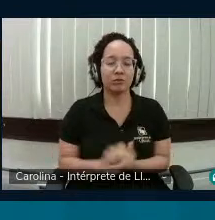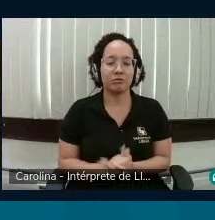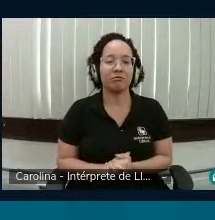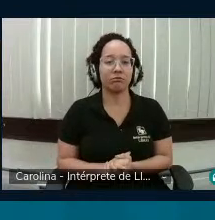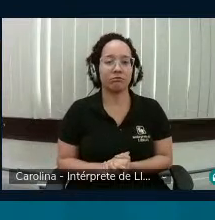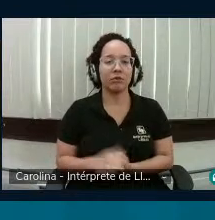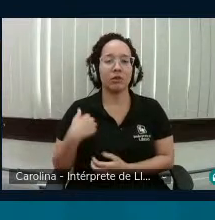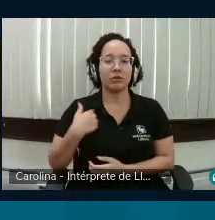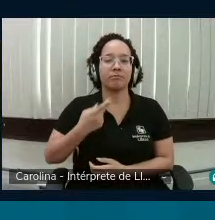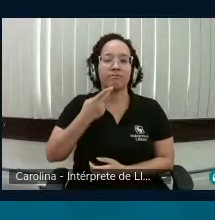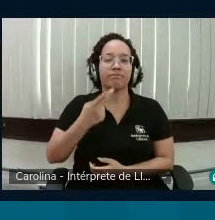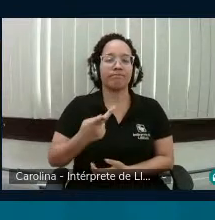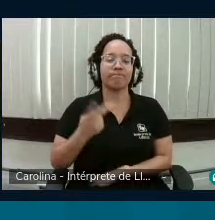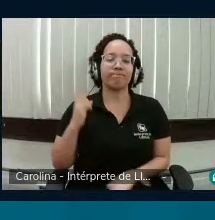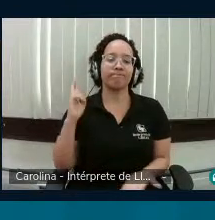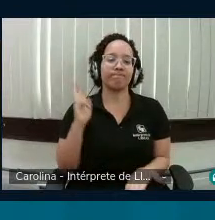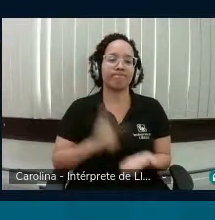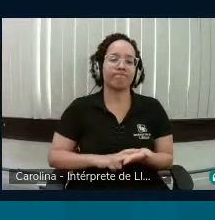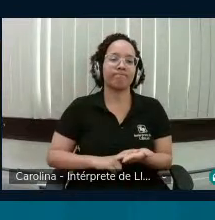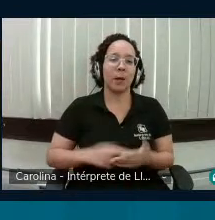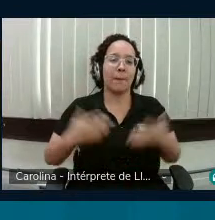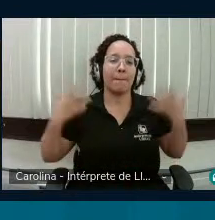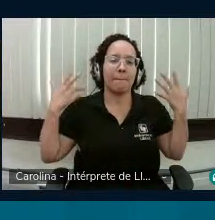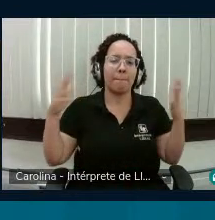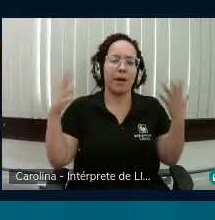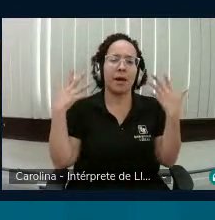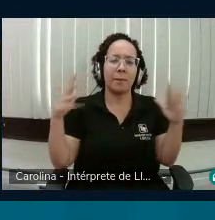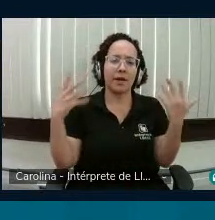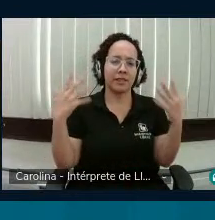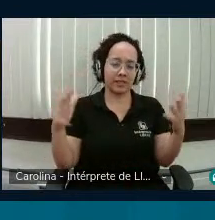registrar, parabenizar,